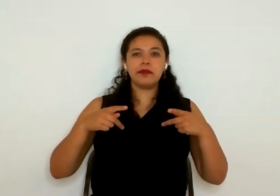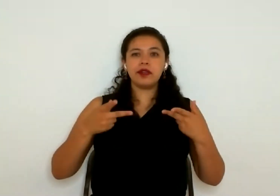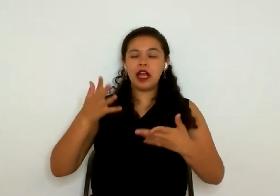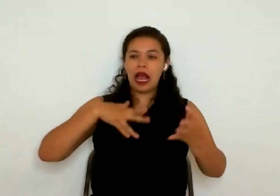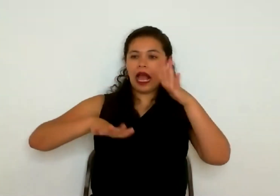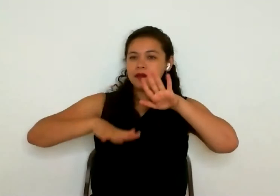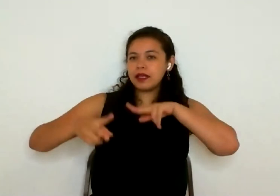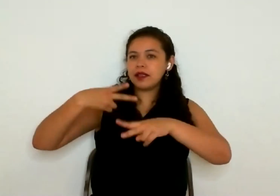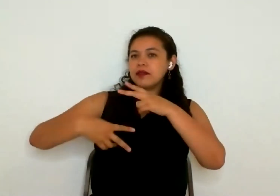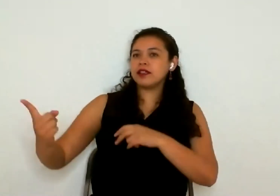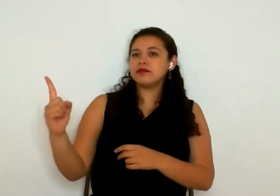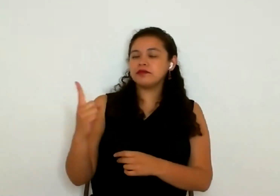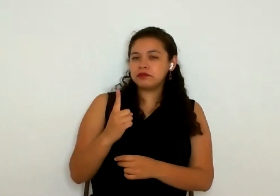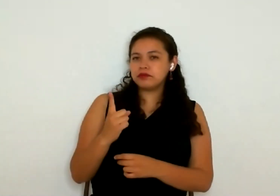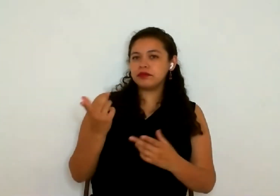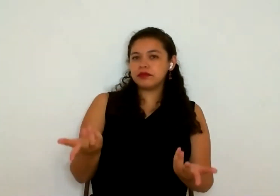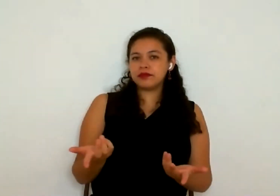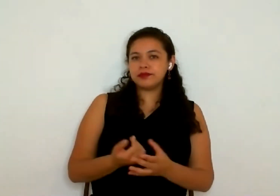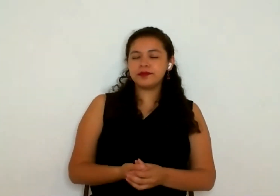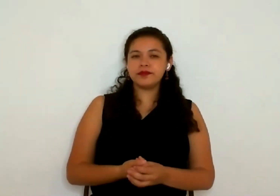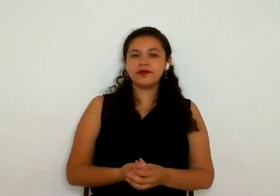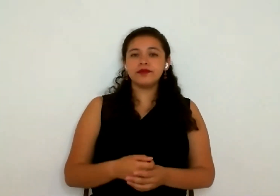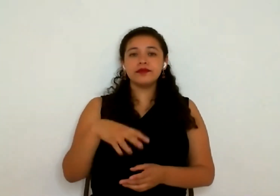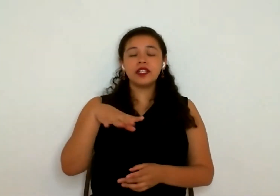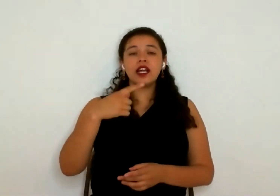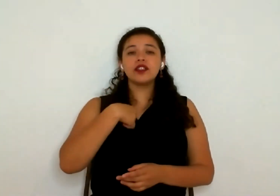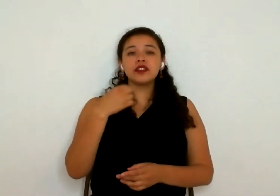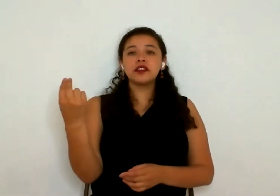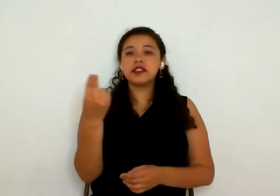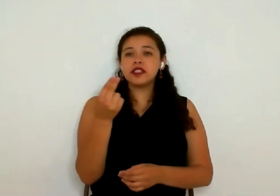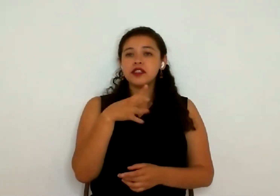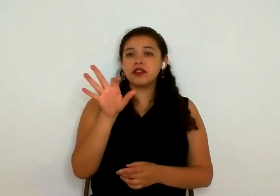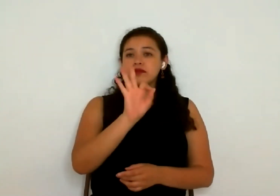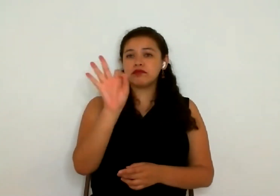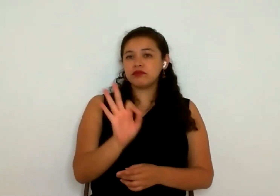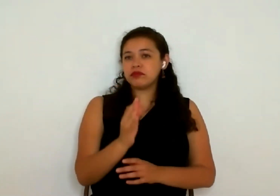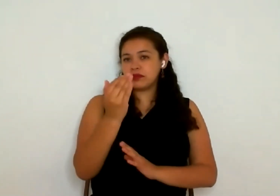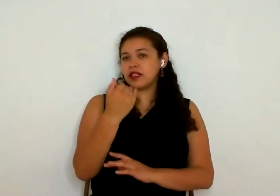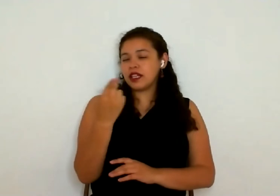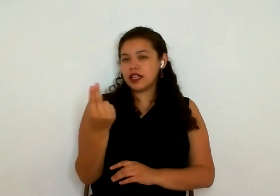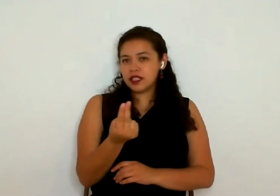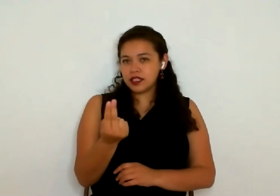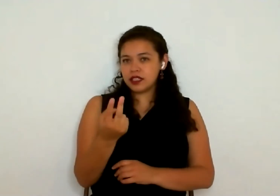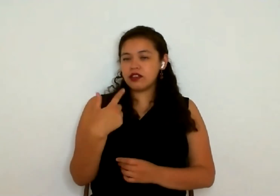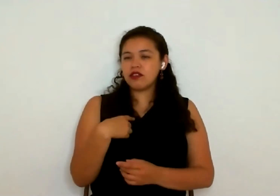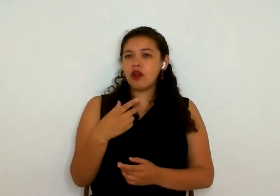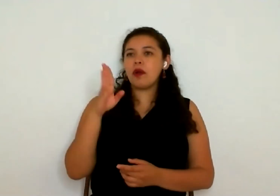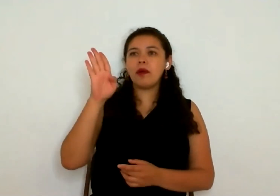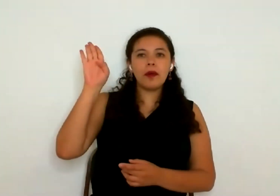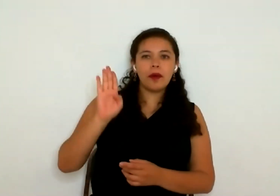nos dicen no pues es que yo no quiero que me hagan un descuento una una aportación a una beca